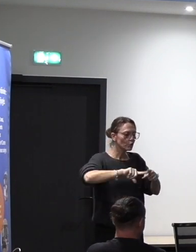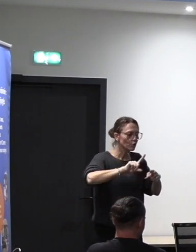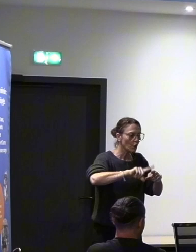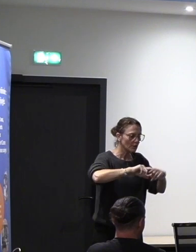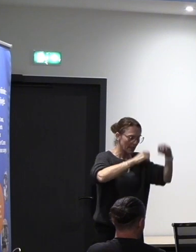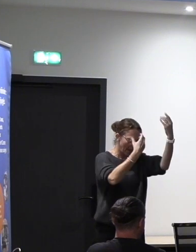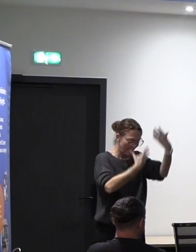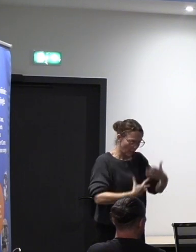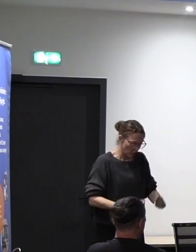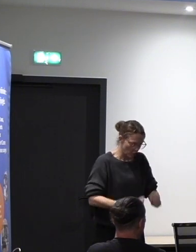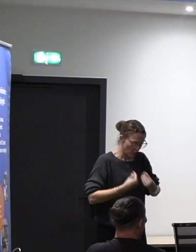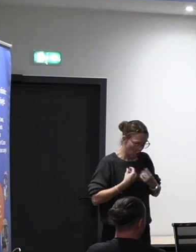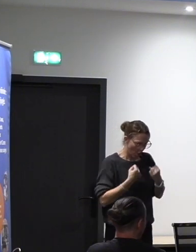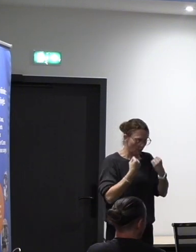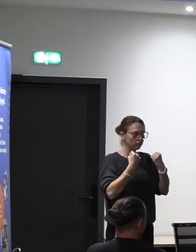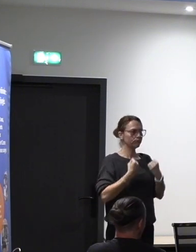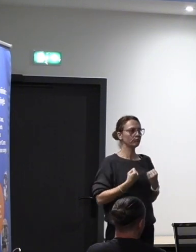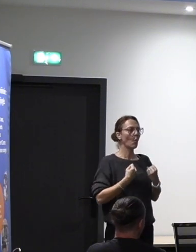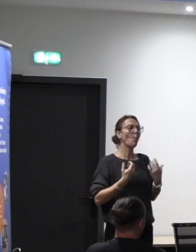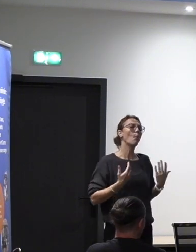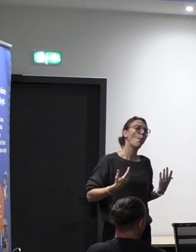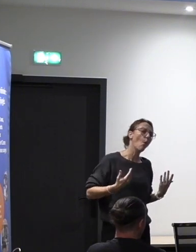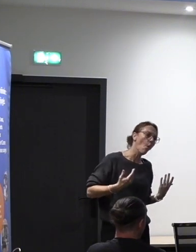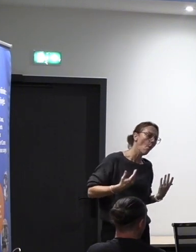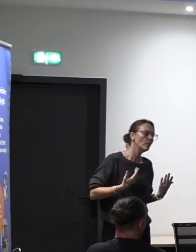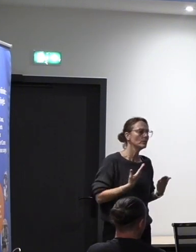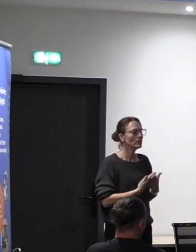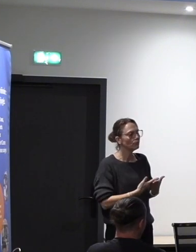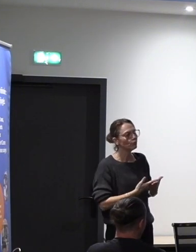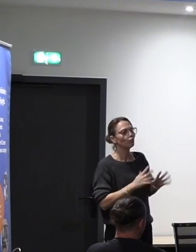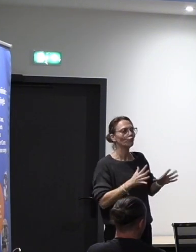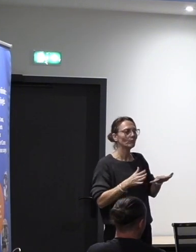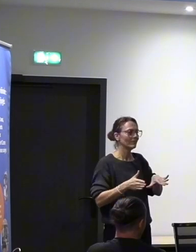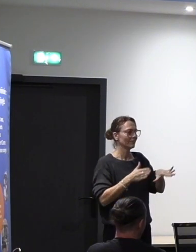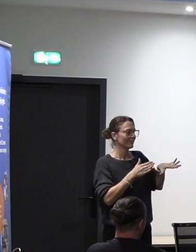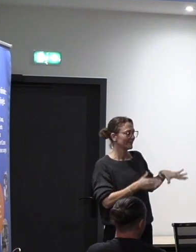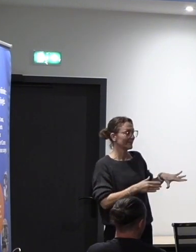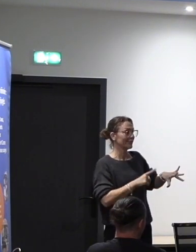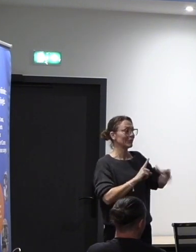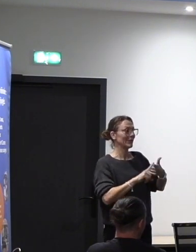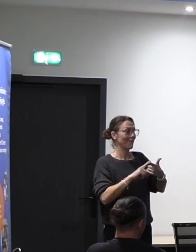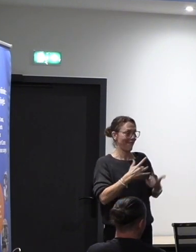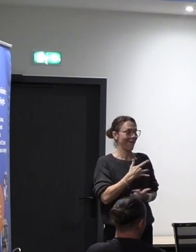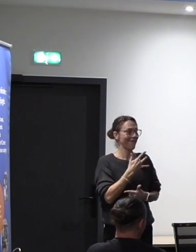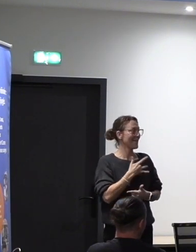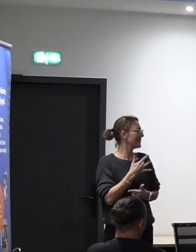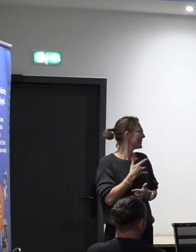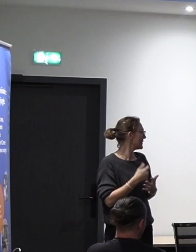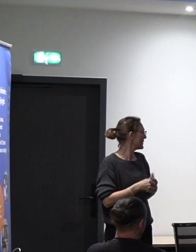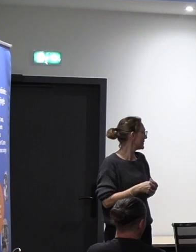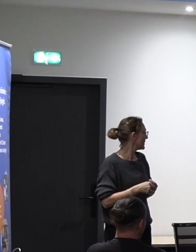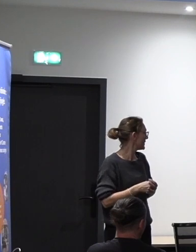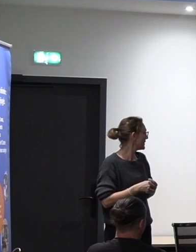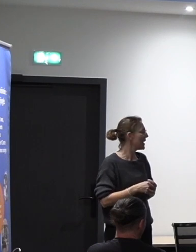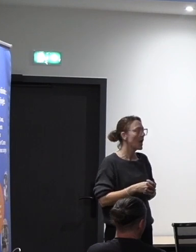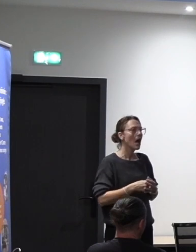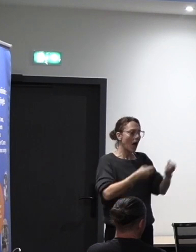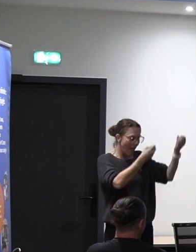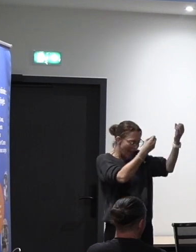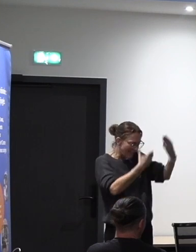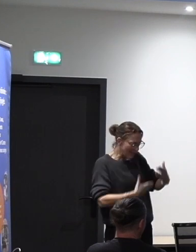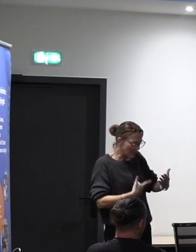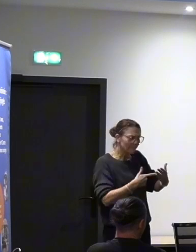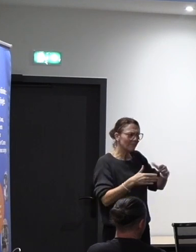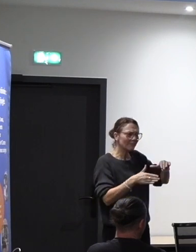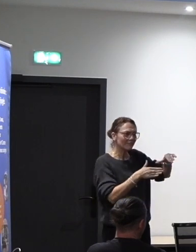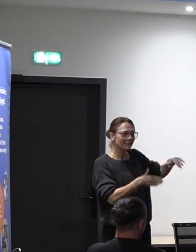c'est pas la peine qu'il vous arrive des malheurs pour être fort, hein. C'est un peu ridicule. Et Sartre, par contre, c'est intéressant, c'est pas ce qui nous arrive qui compte, c'est ce qu'on peut